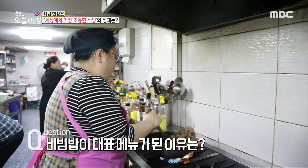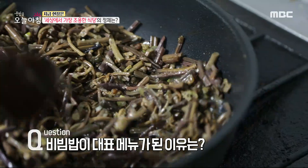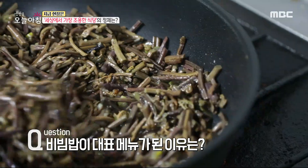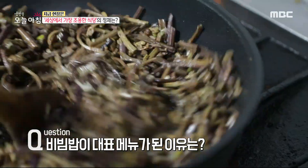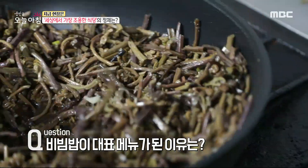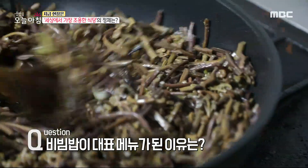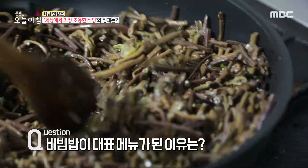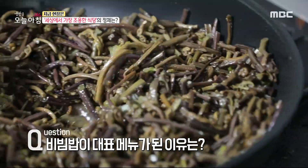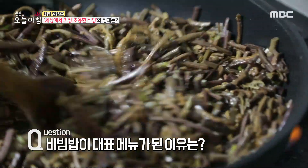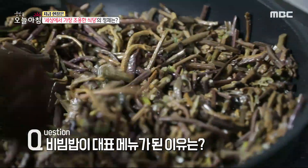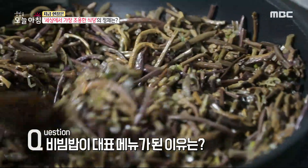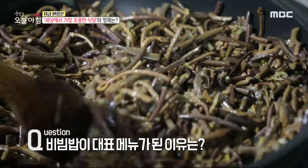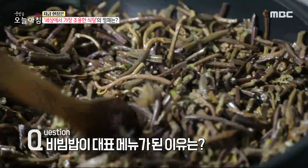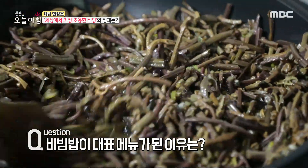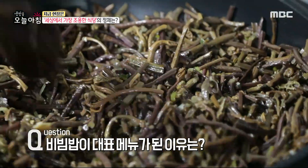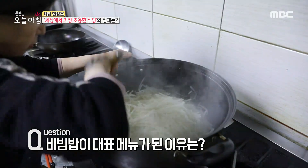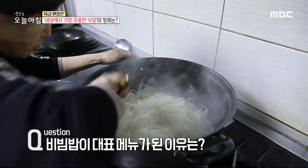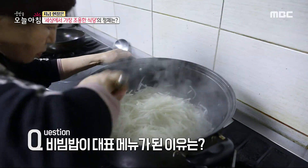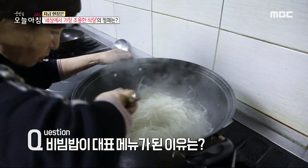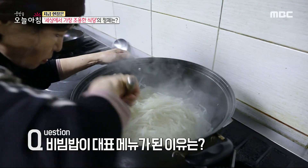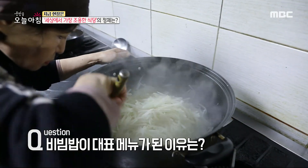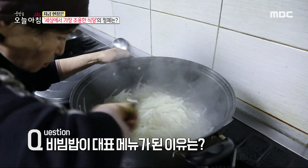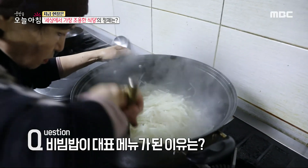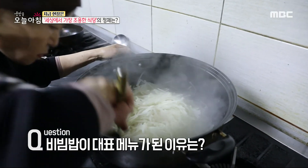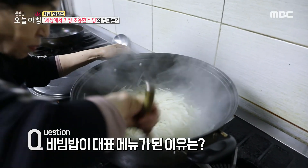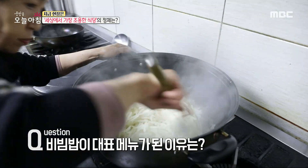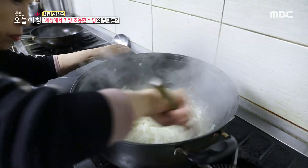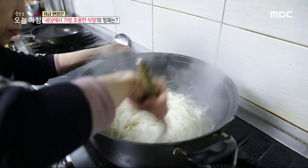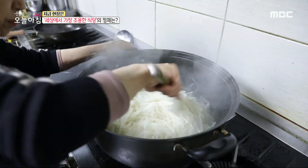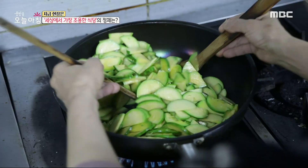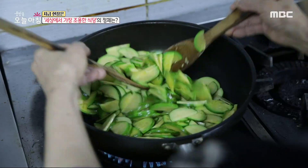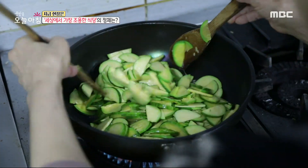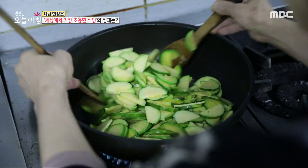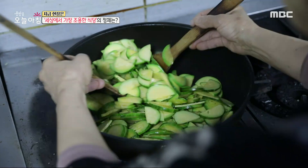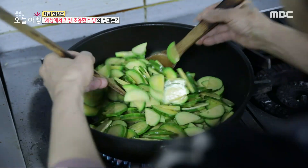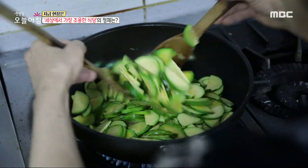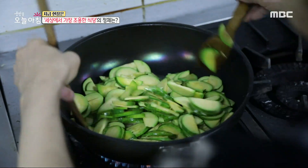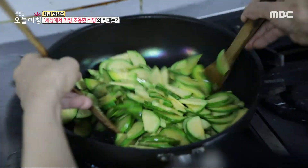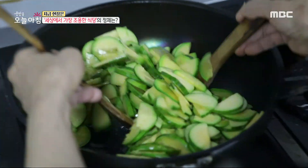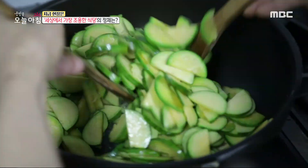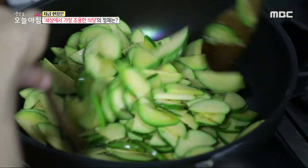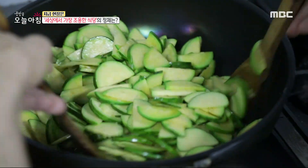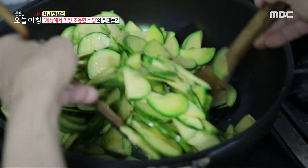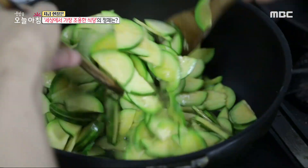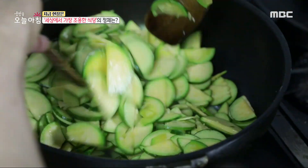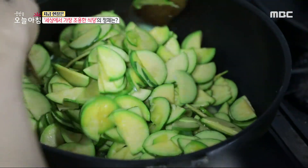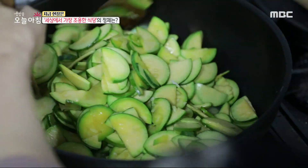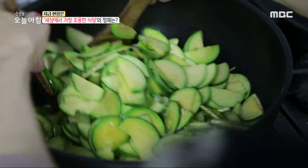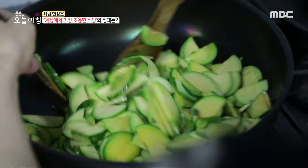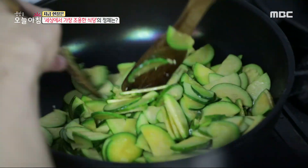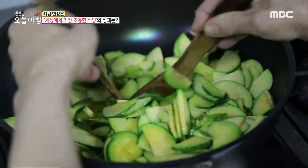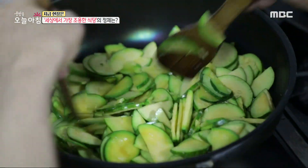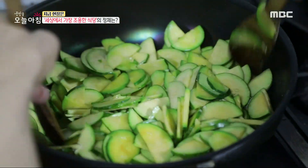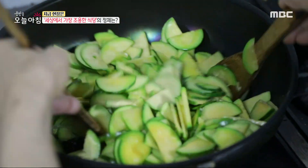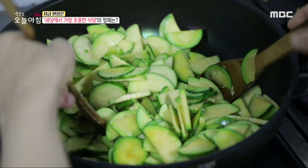맛있게 만들어지는 비빔밥 재료들. 자, 이곳의 대표 메뉴로 비빔밥이 된 이유가 있다는데요?